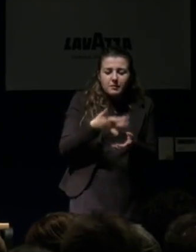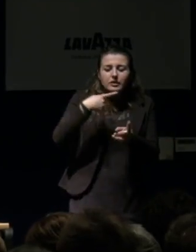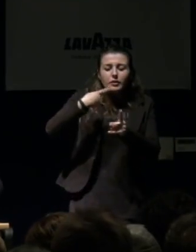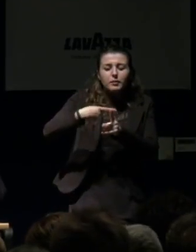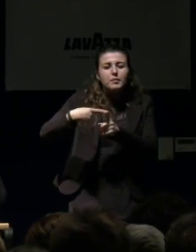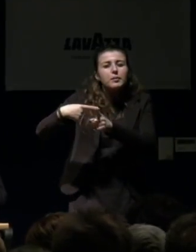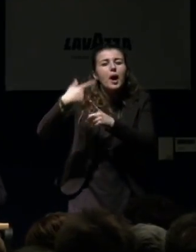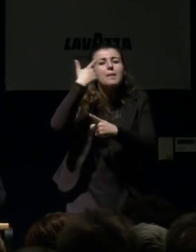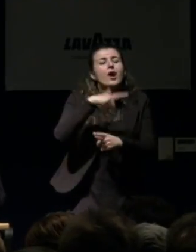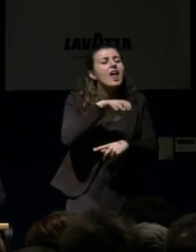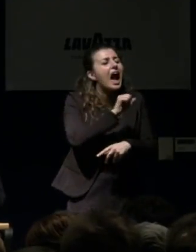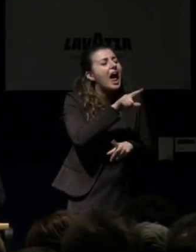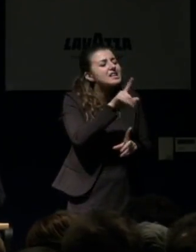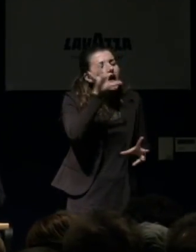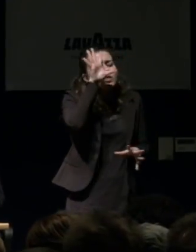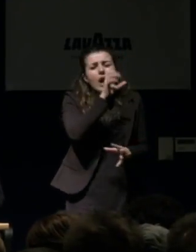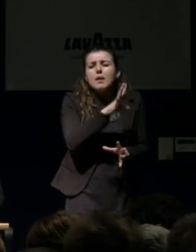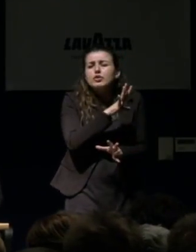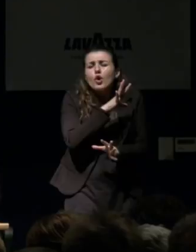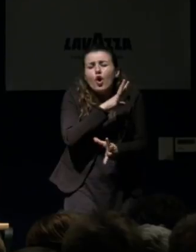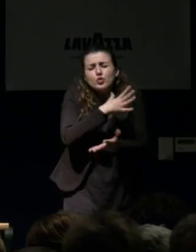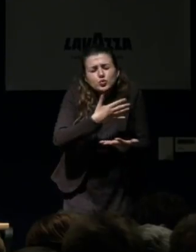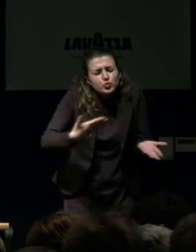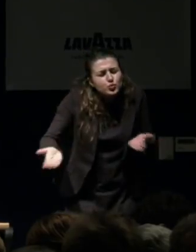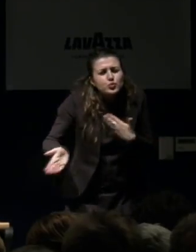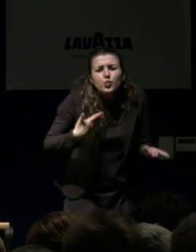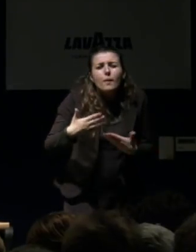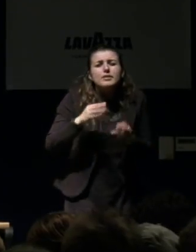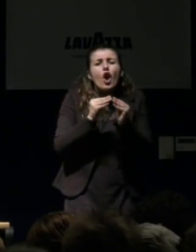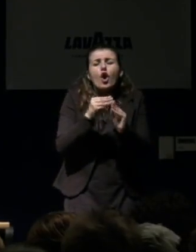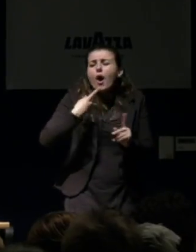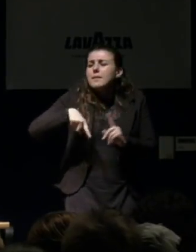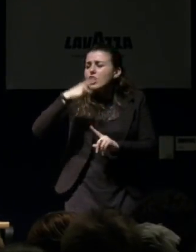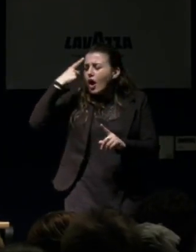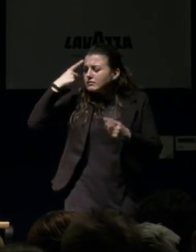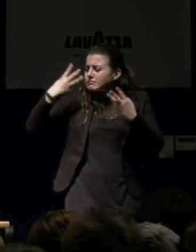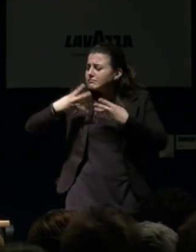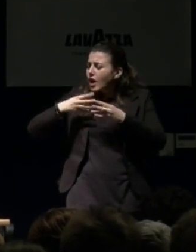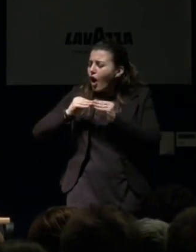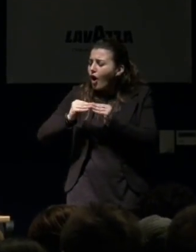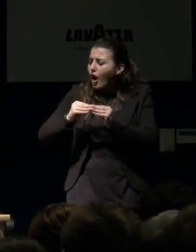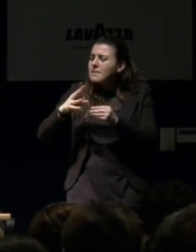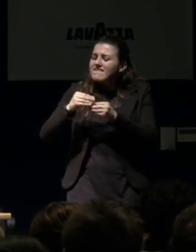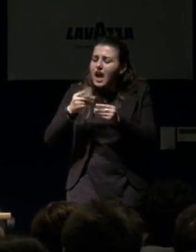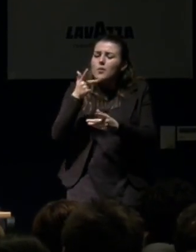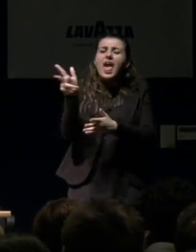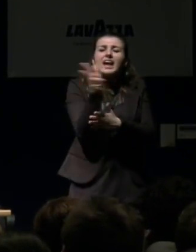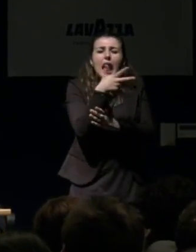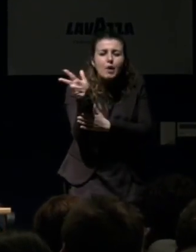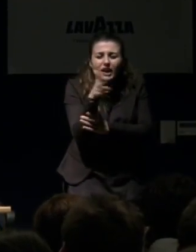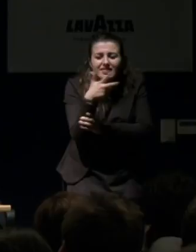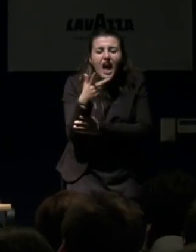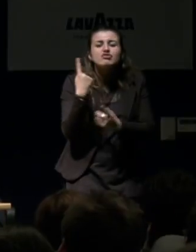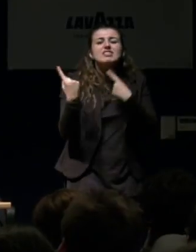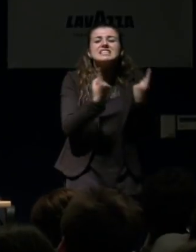avesse capito quello che io in modo più ingenuo avevo immaginato come meccanica no cioè fai un reportage su